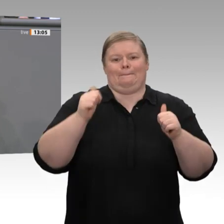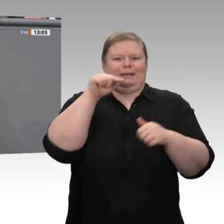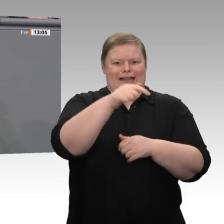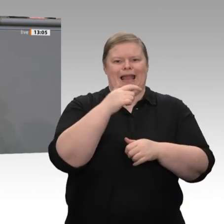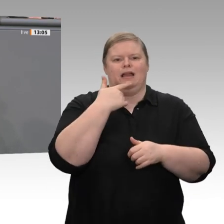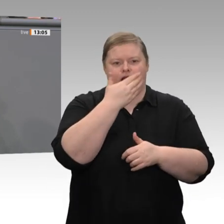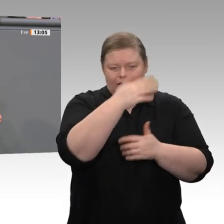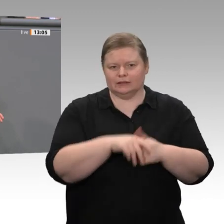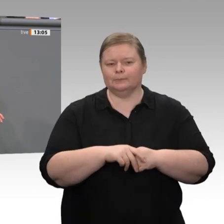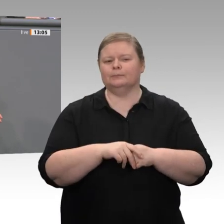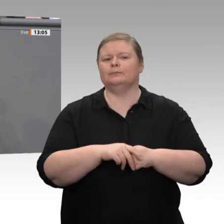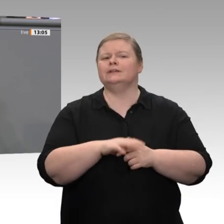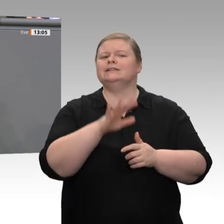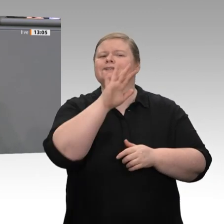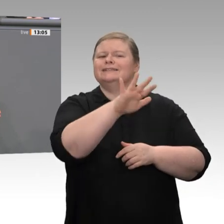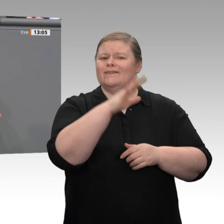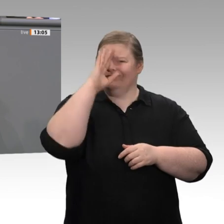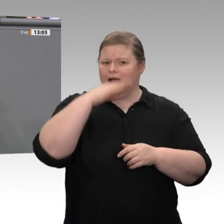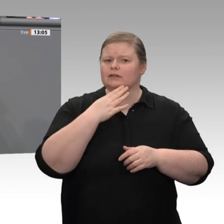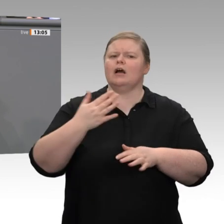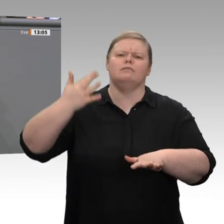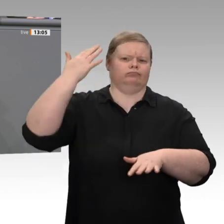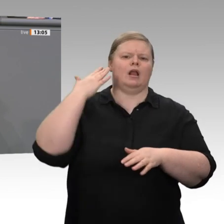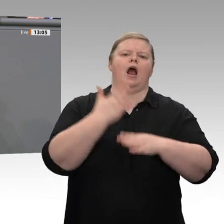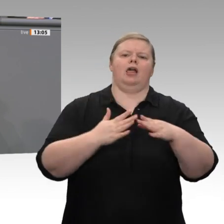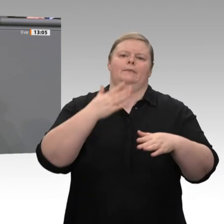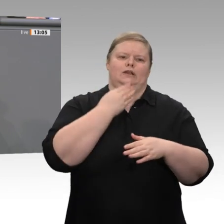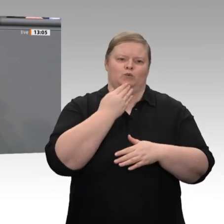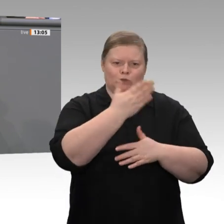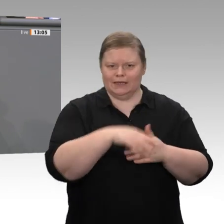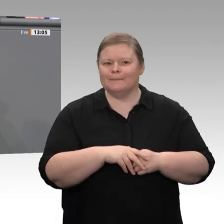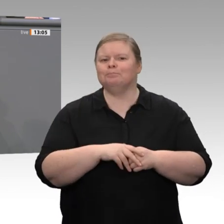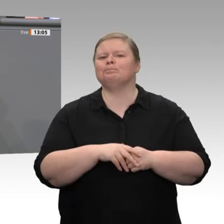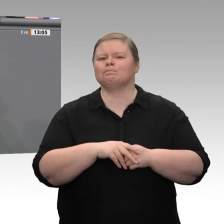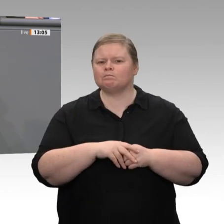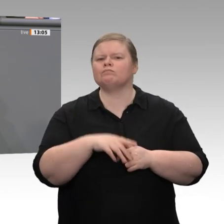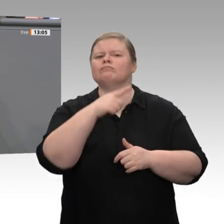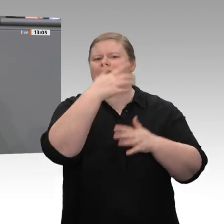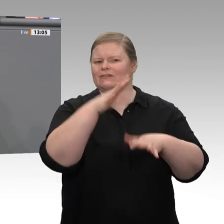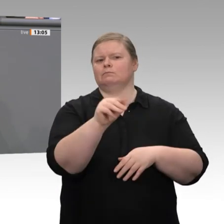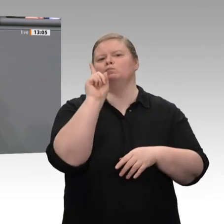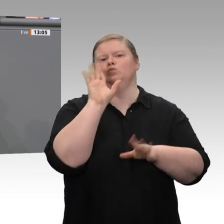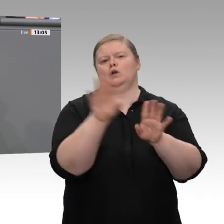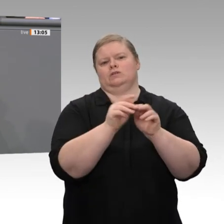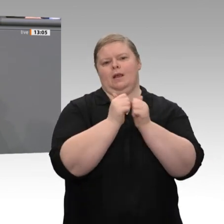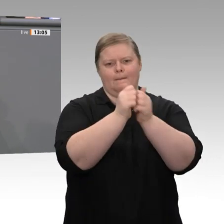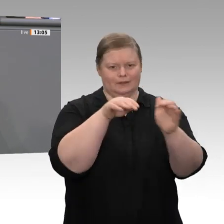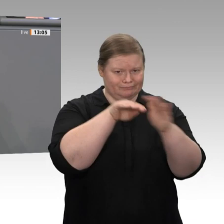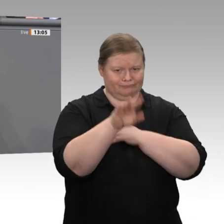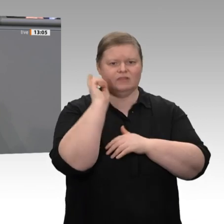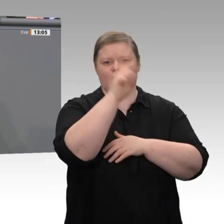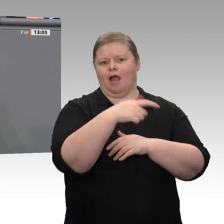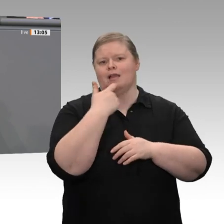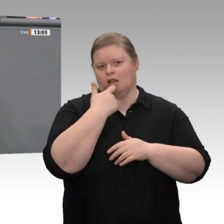wurde. Damit habe er freiwillig auf die deutsche Staatsbürgerschaft verzichtet, hieß es bei der Ablehnung